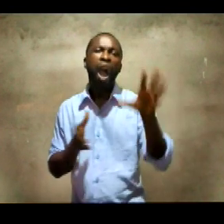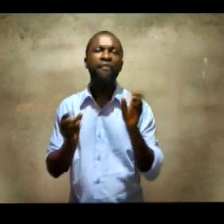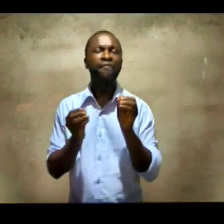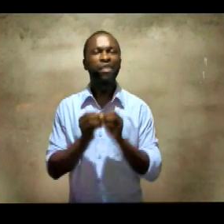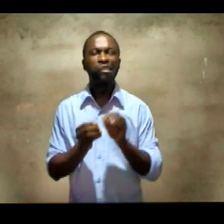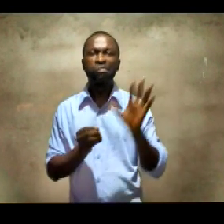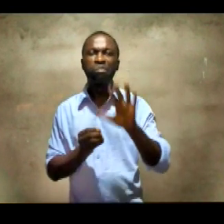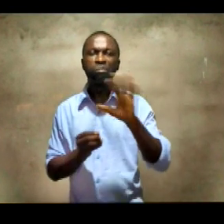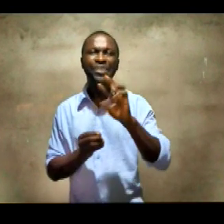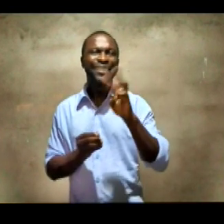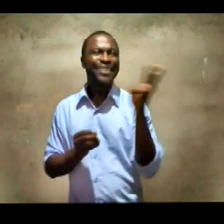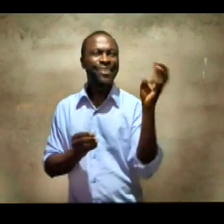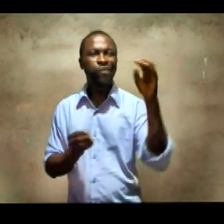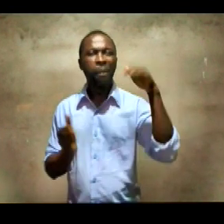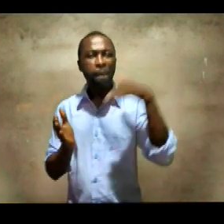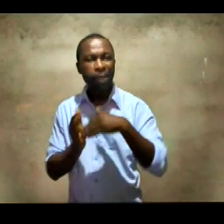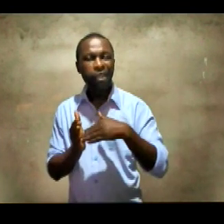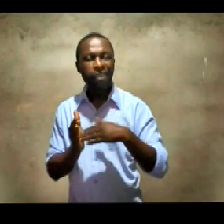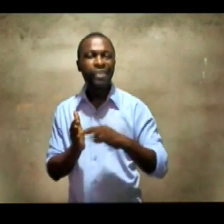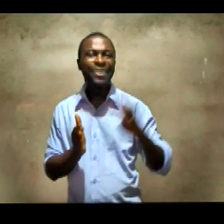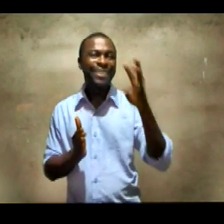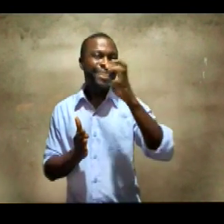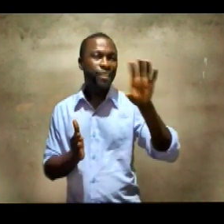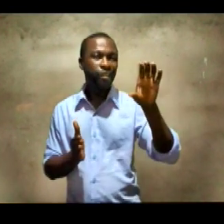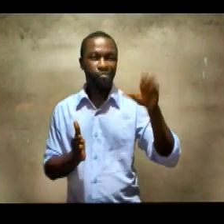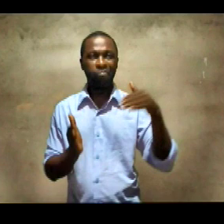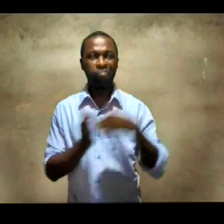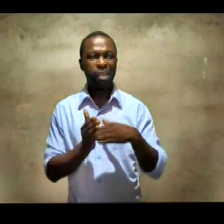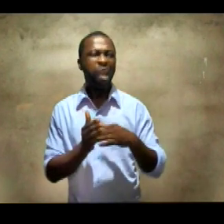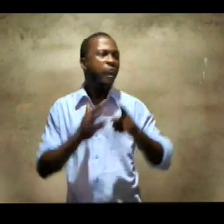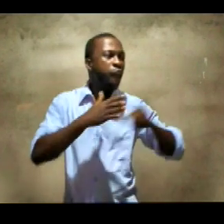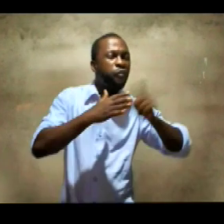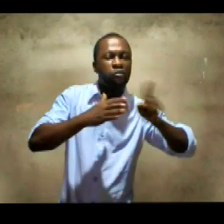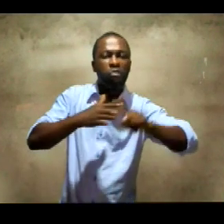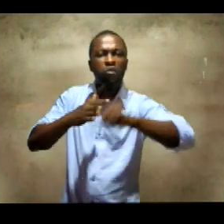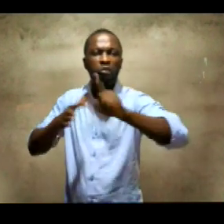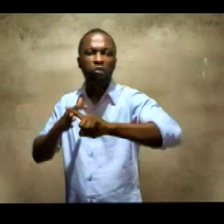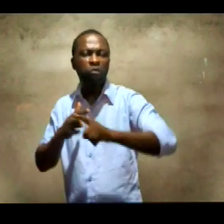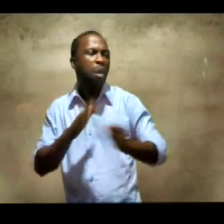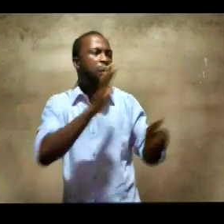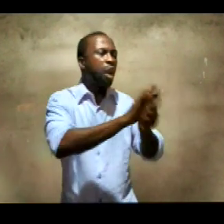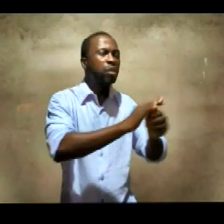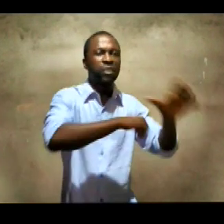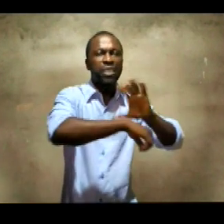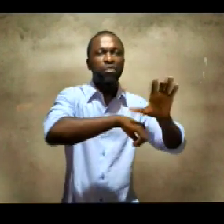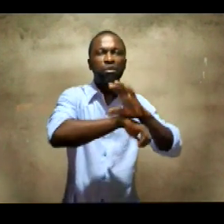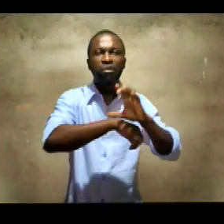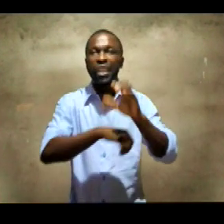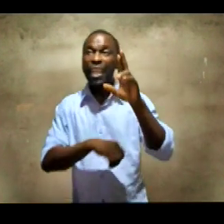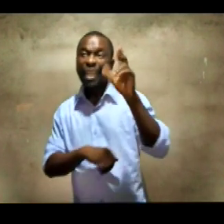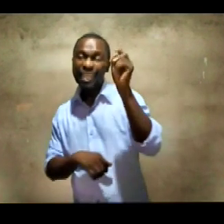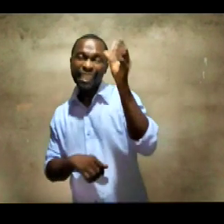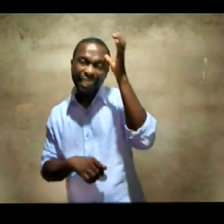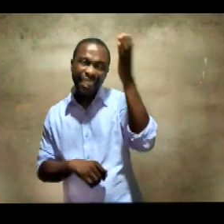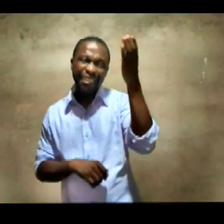à peu près le même nombre, 600 000 réfugiés dans les pays voisins, donc le Cameroun, le Tchad, la République démocratique du Congo